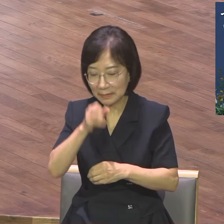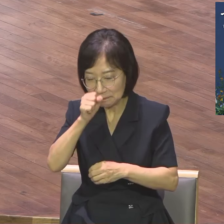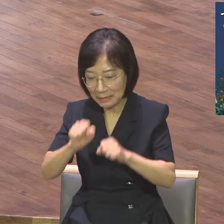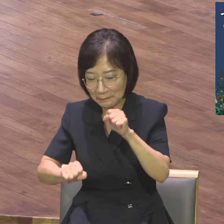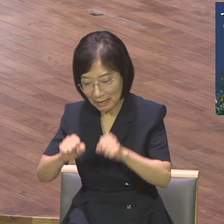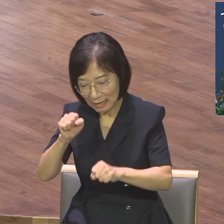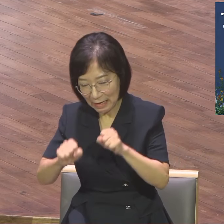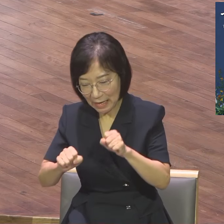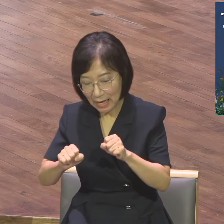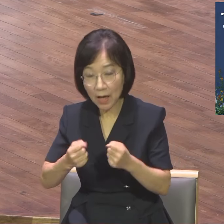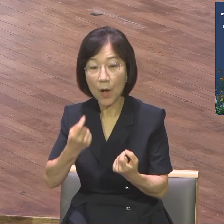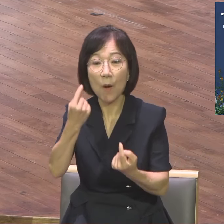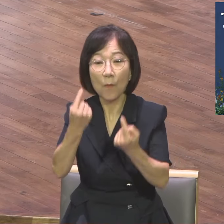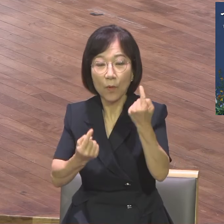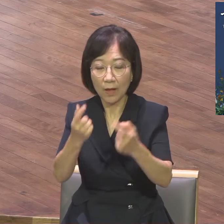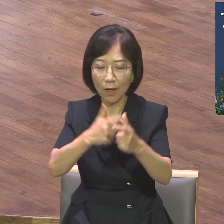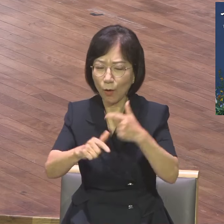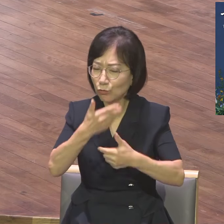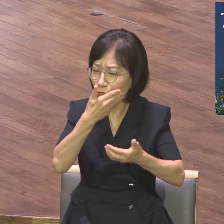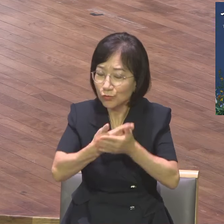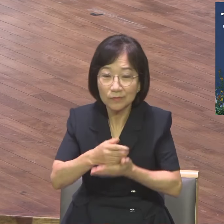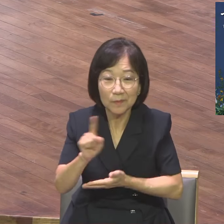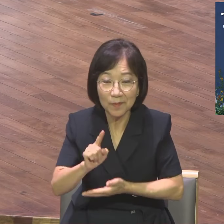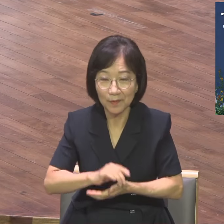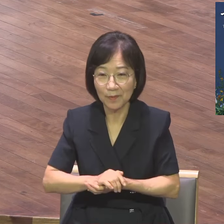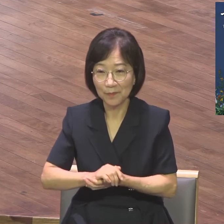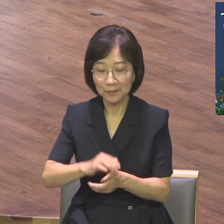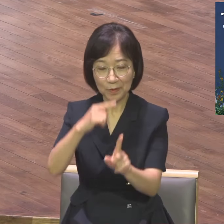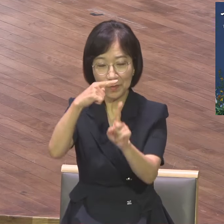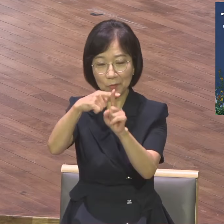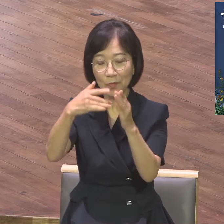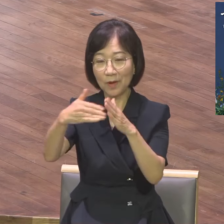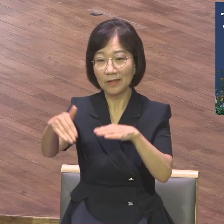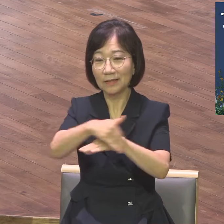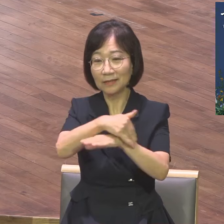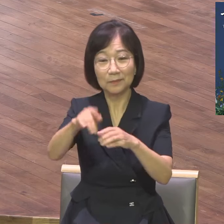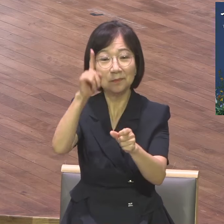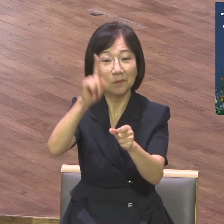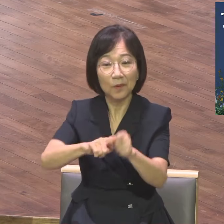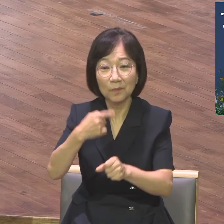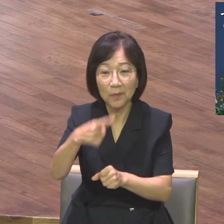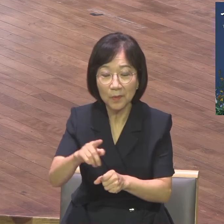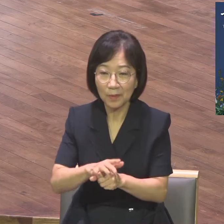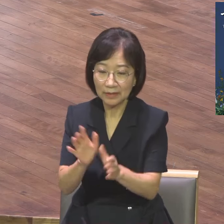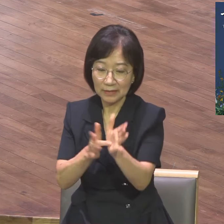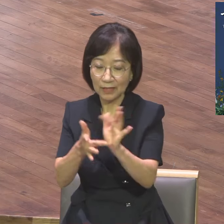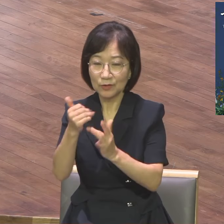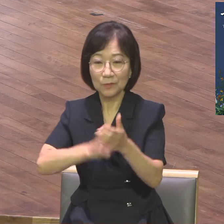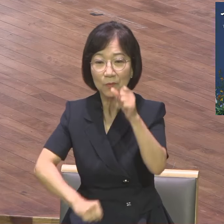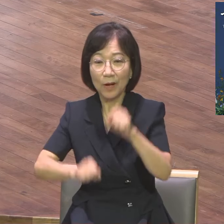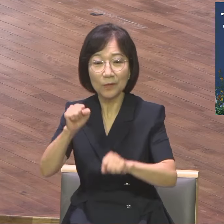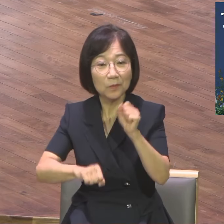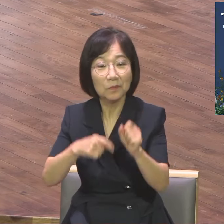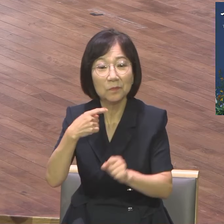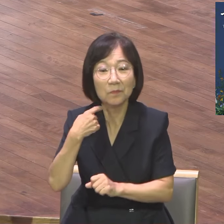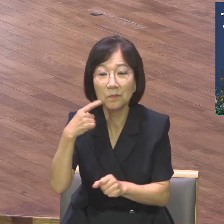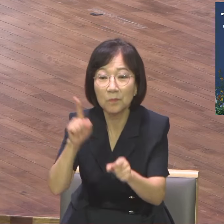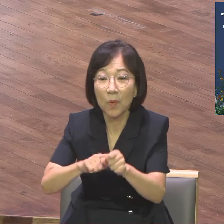뭐냐? 기독교의 본질, 왜 교회 다니느냐? 성경이 뭘 말하느냐? 예수가 뭐였냐? 영원한 생명